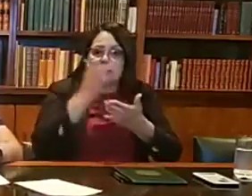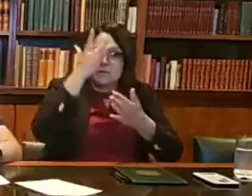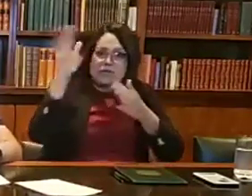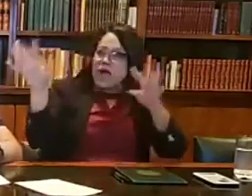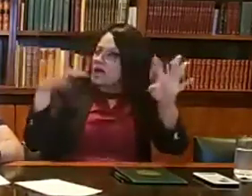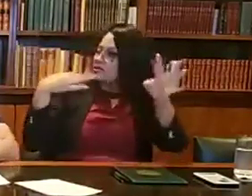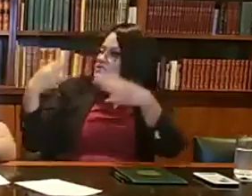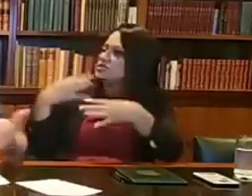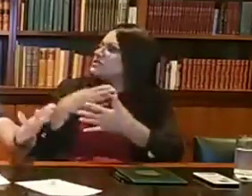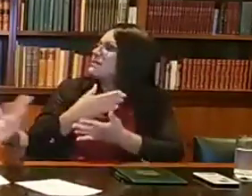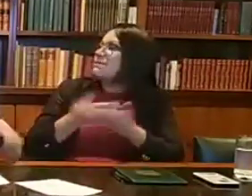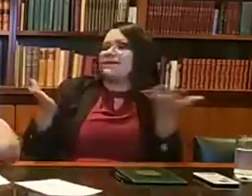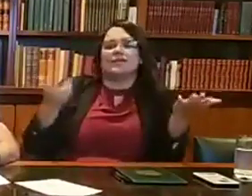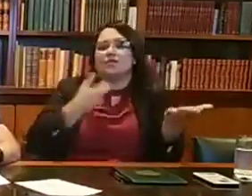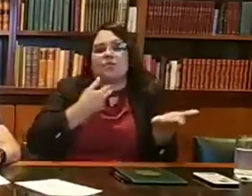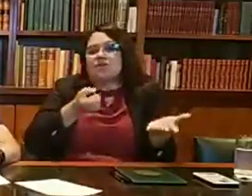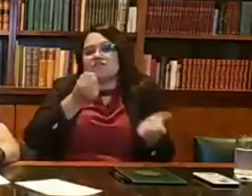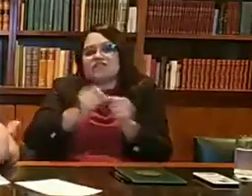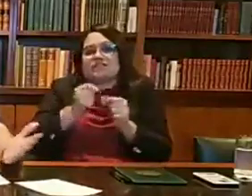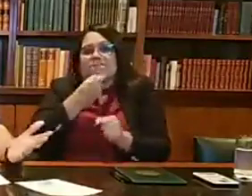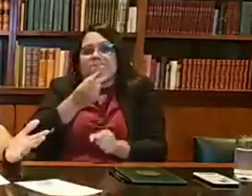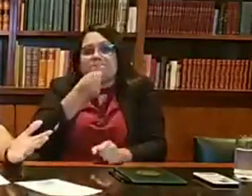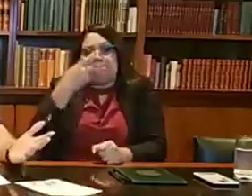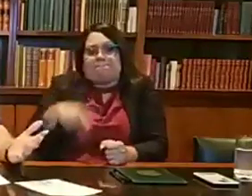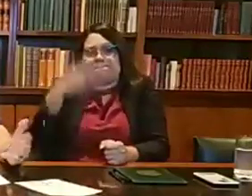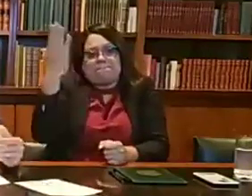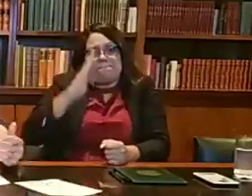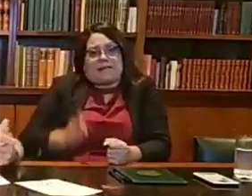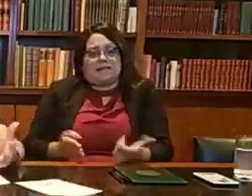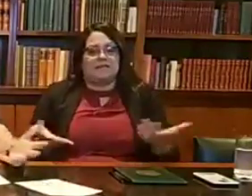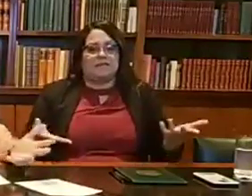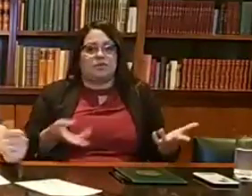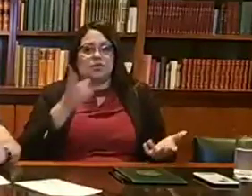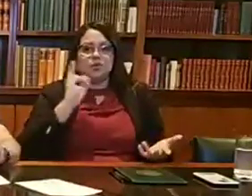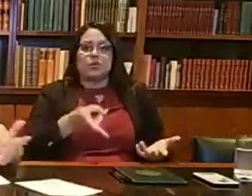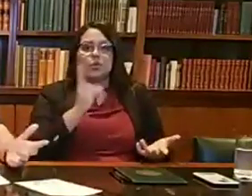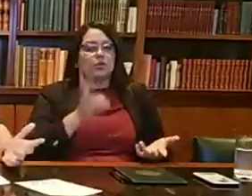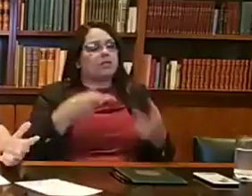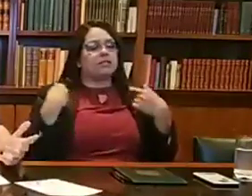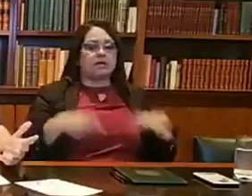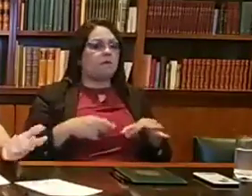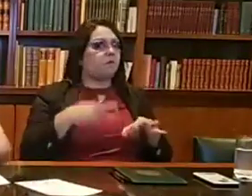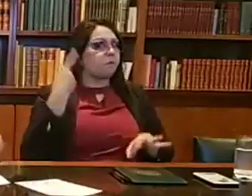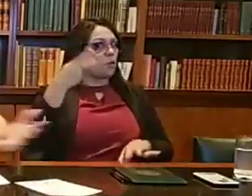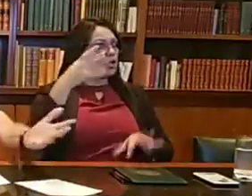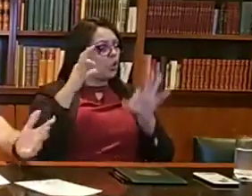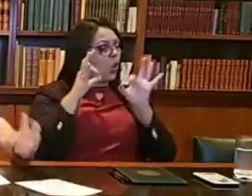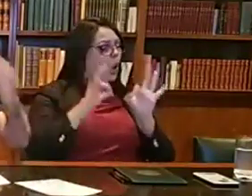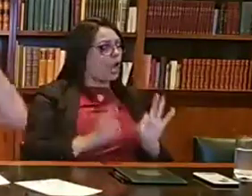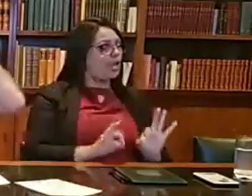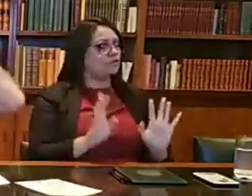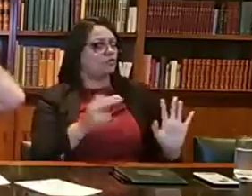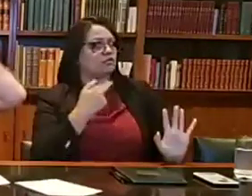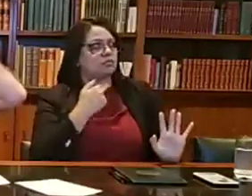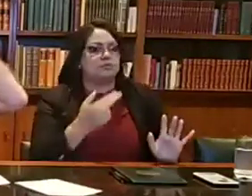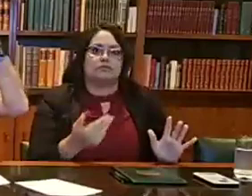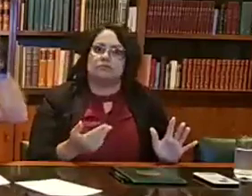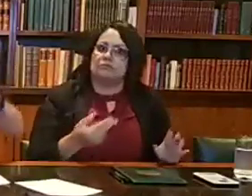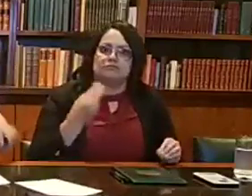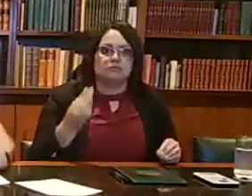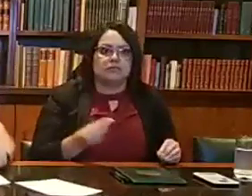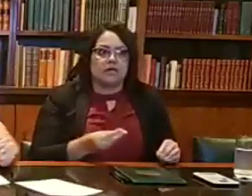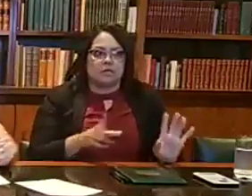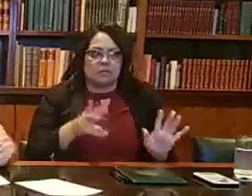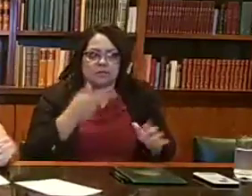estamos perdendo o direito de fazer piada no Brasil. Tudo agora tem que ser politicamente correto. Você não pode contar uma piada aqui, pensar, será